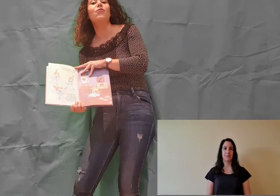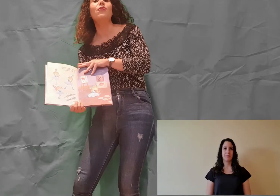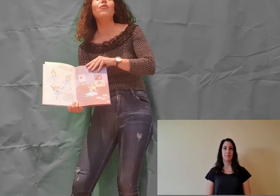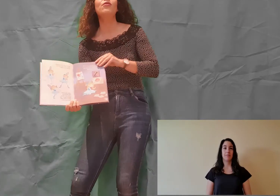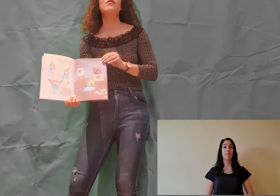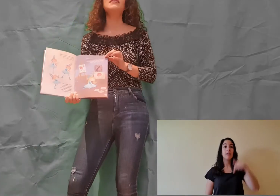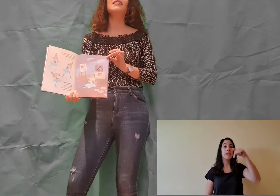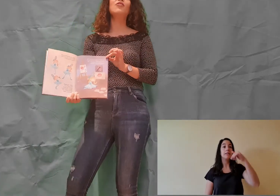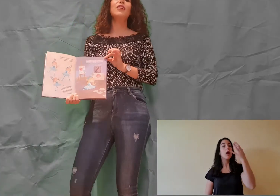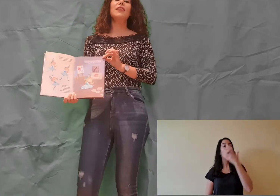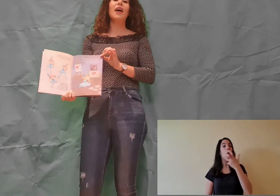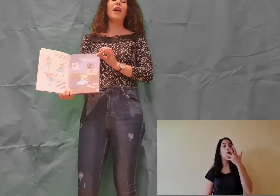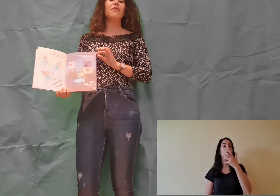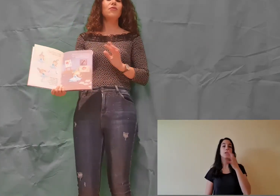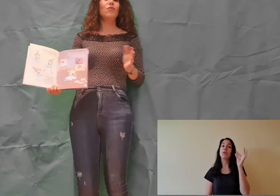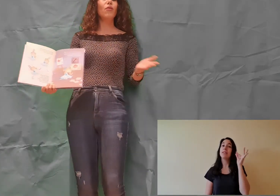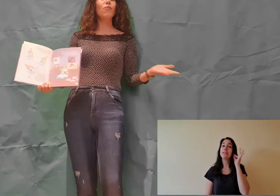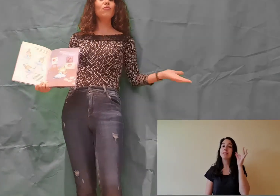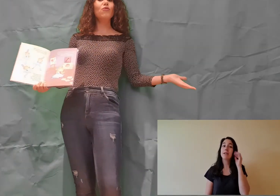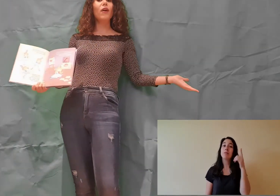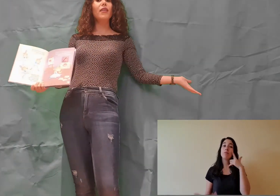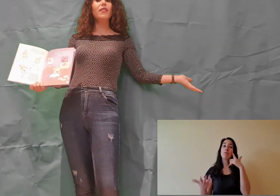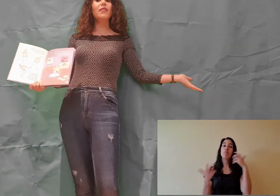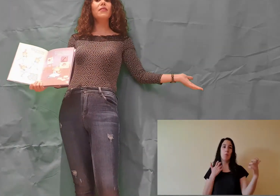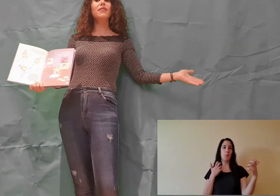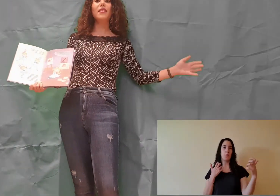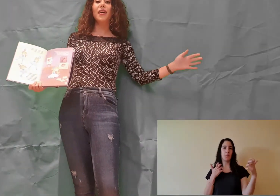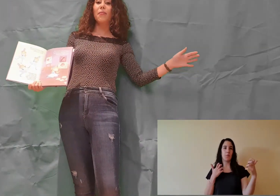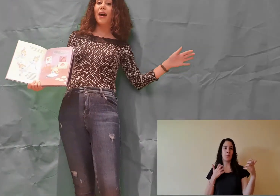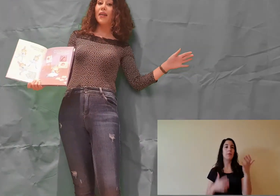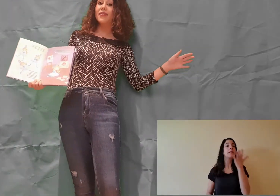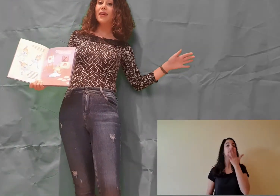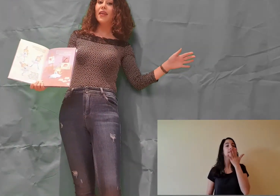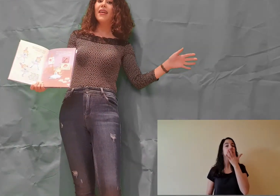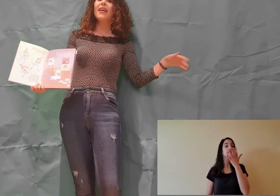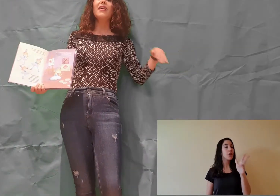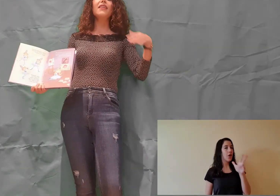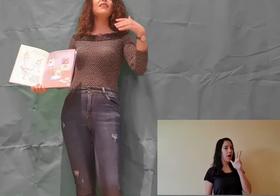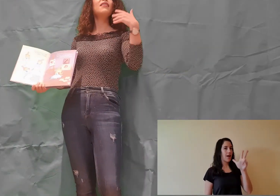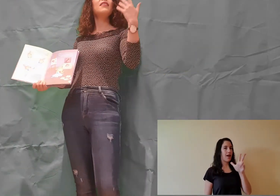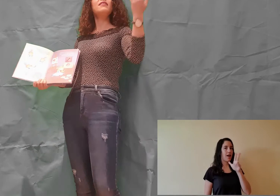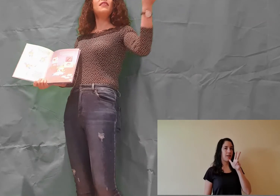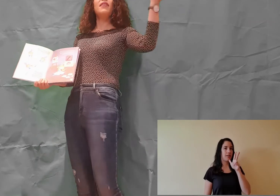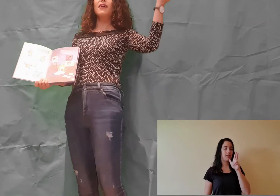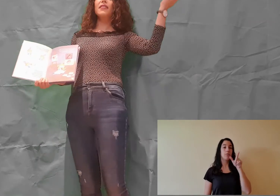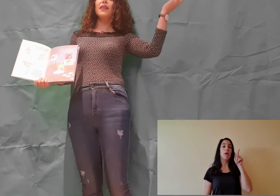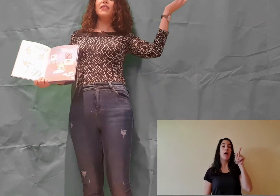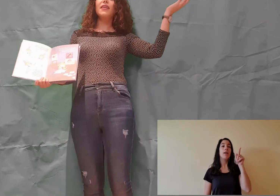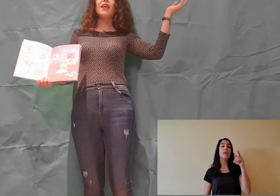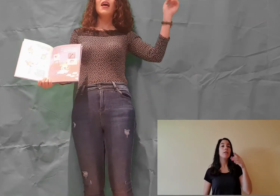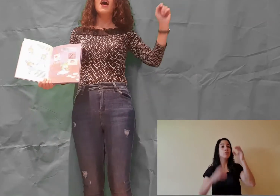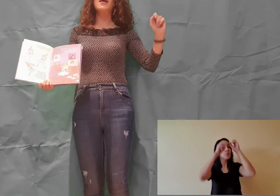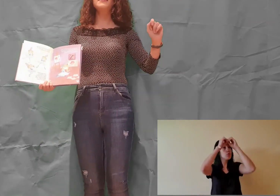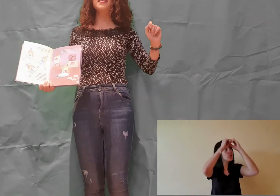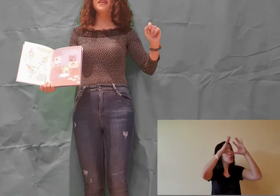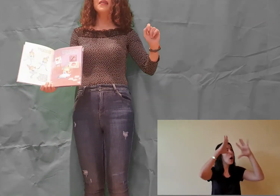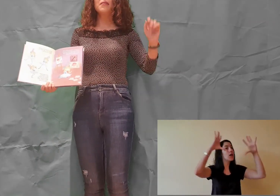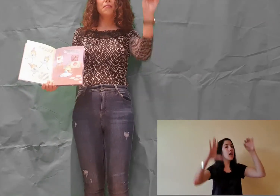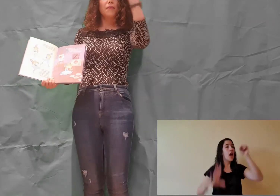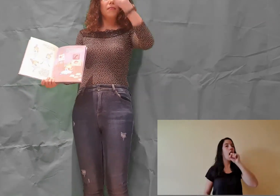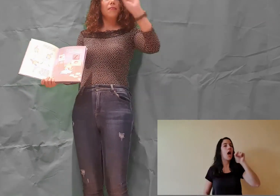el cuento de una señorita con mucho arte. Se llama H y quiere ser cantante.